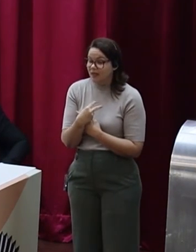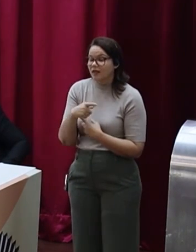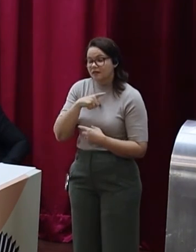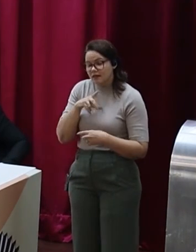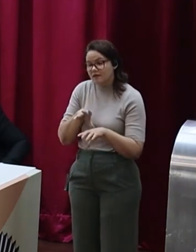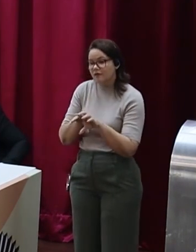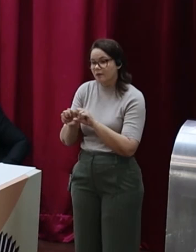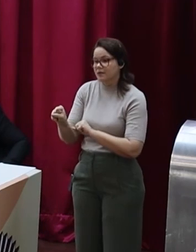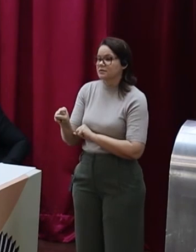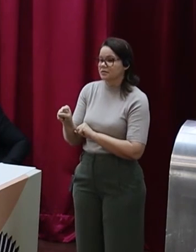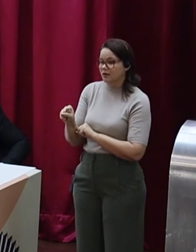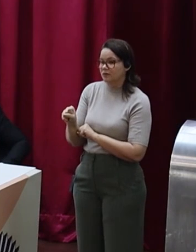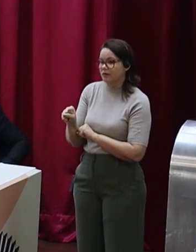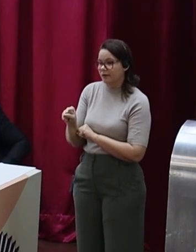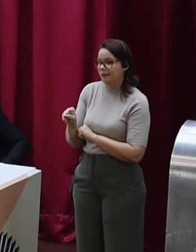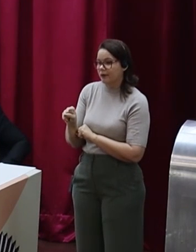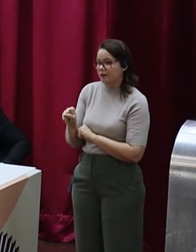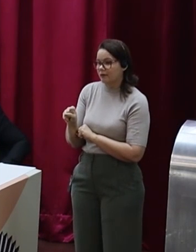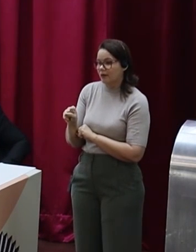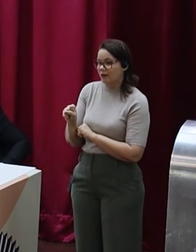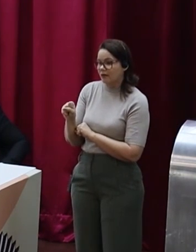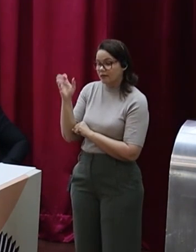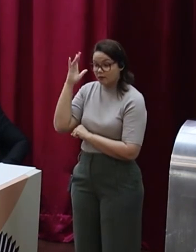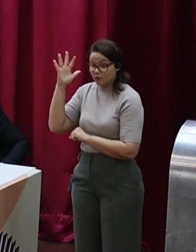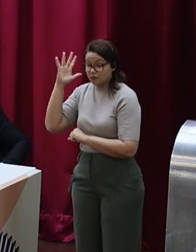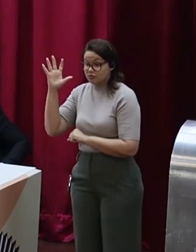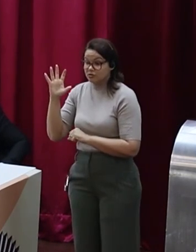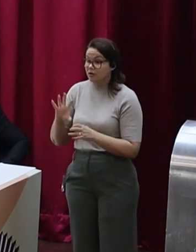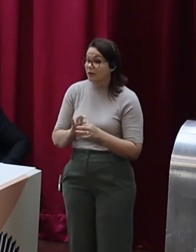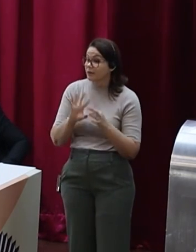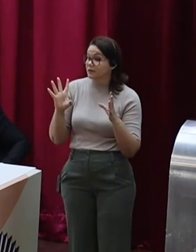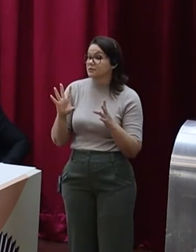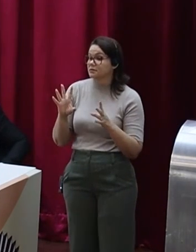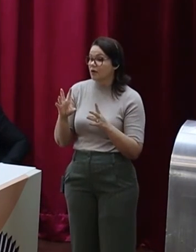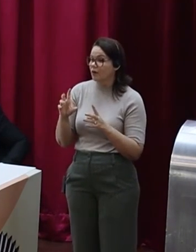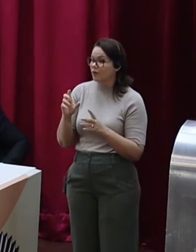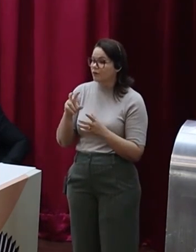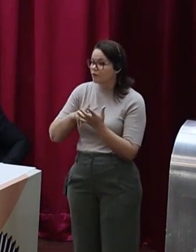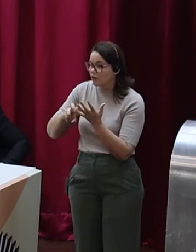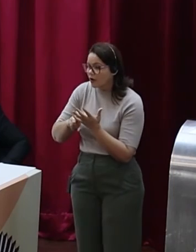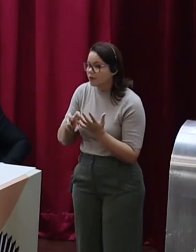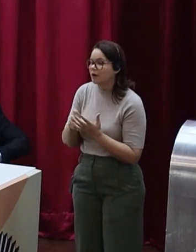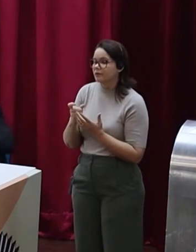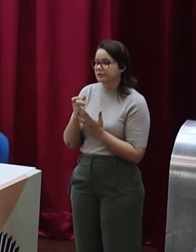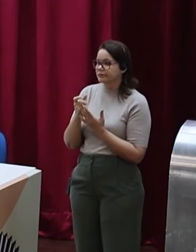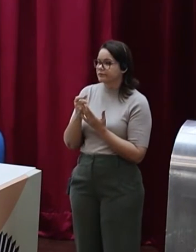formação na teologia da libertação e sabia empregar esse vocabulário religioso quando necessário, né? É isso, obrigado.